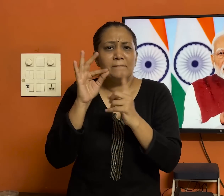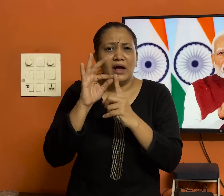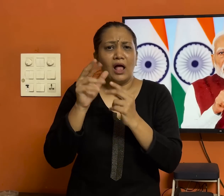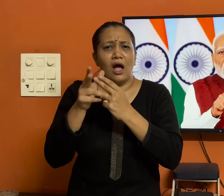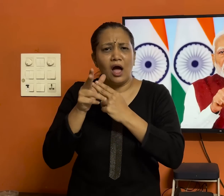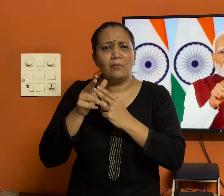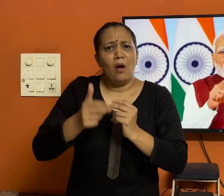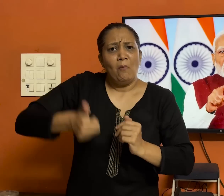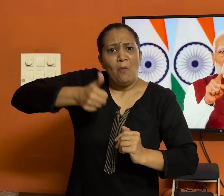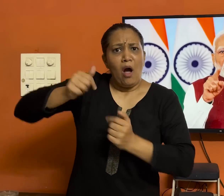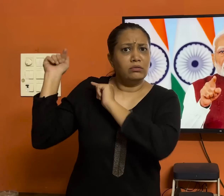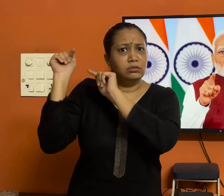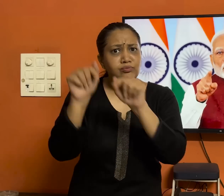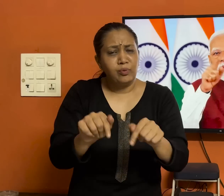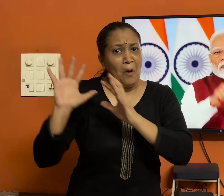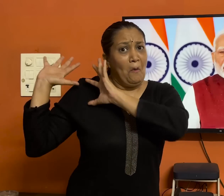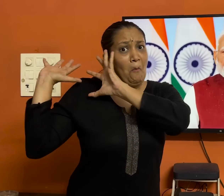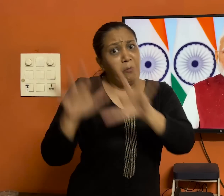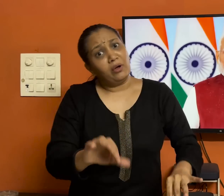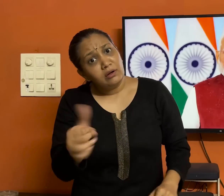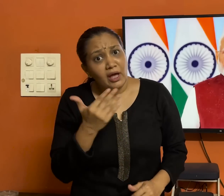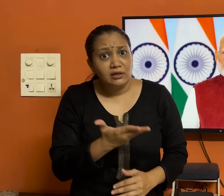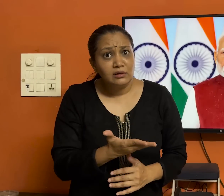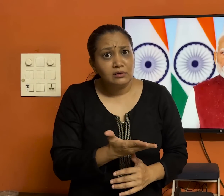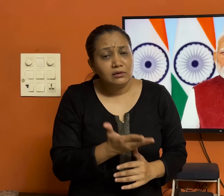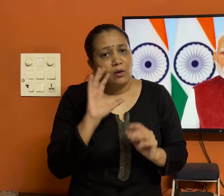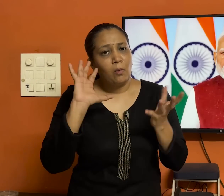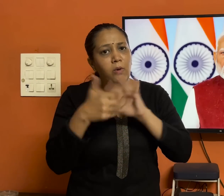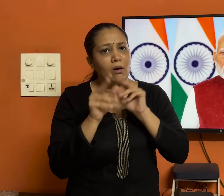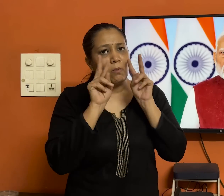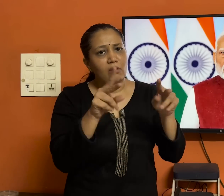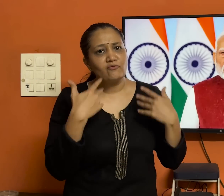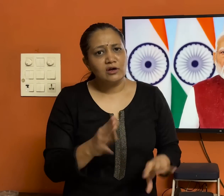पाकिस्तानी सेना के बड़े बड़े अफसर उमड़ पड़े।